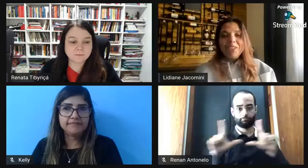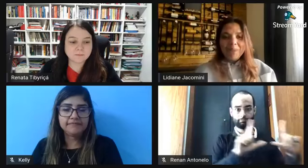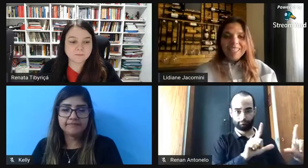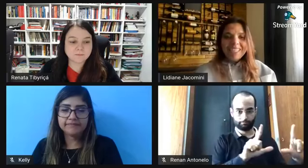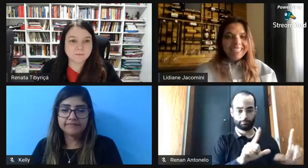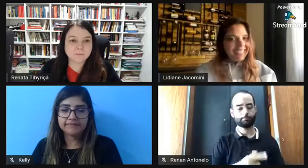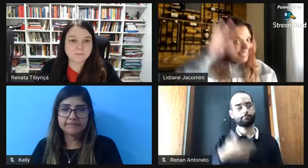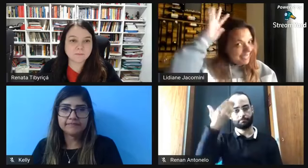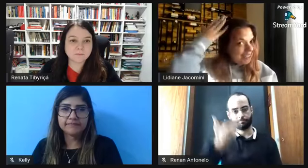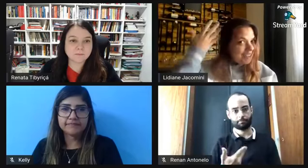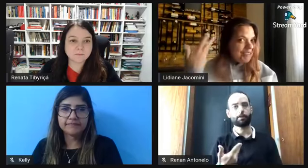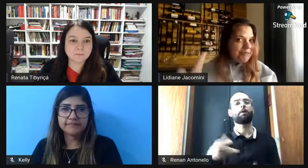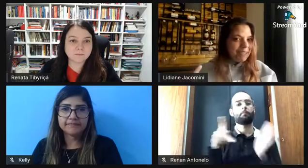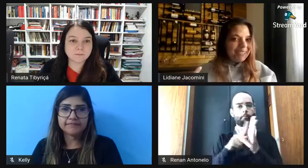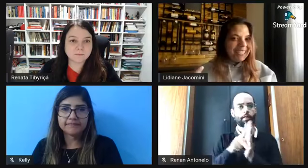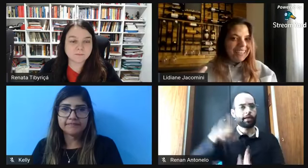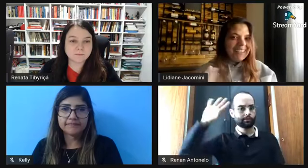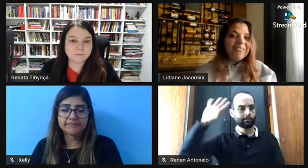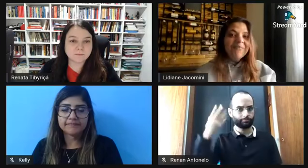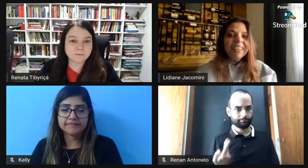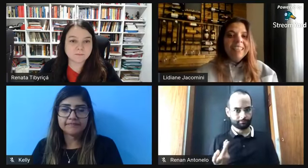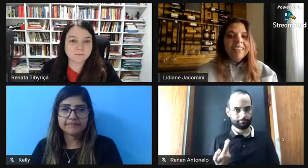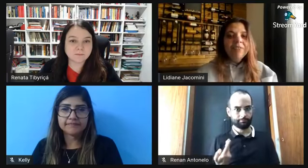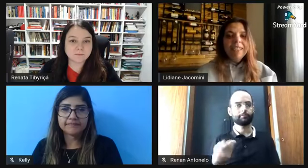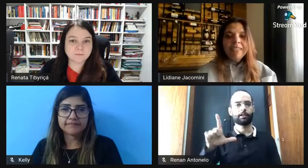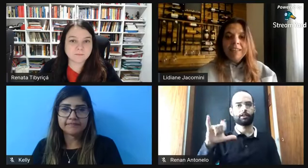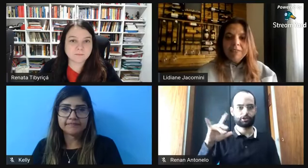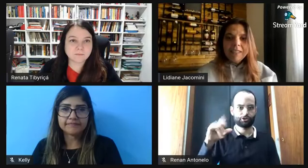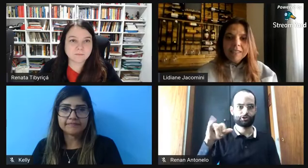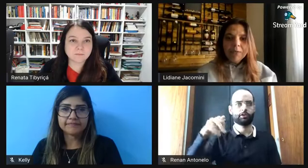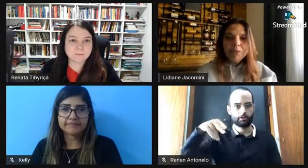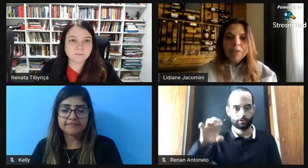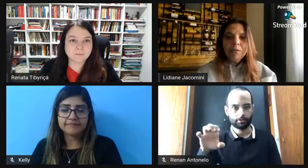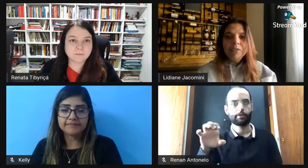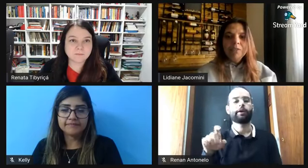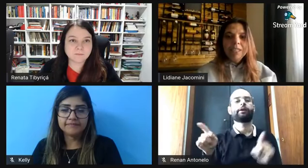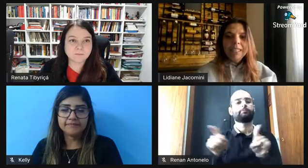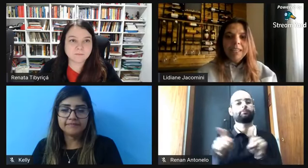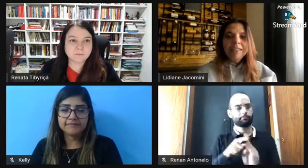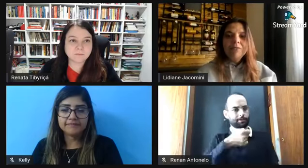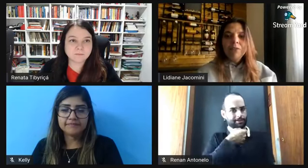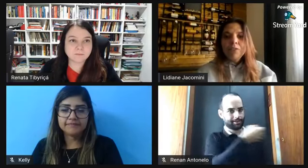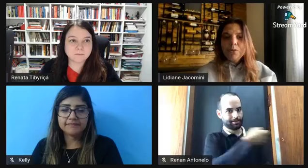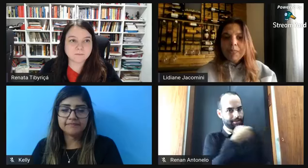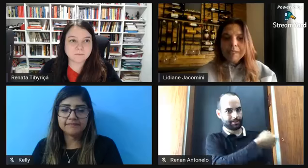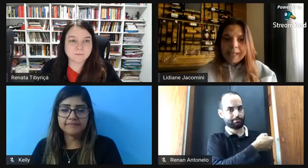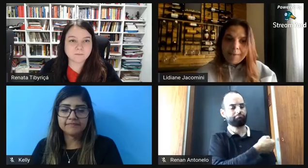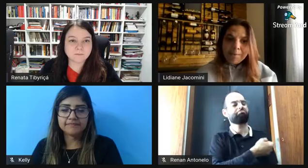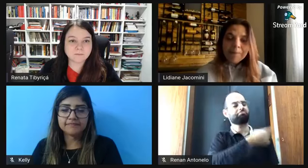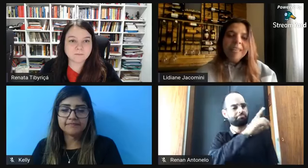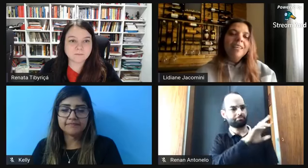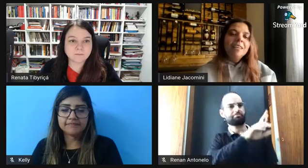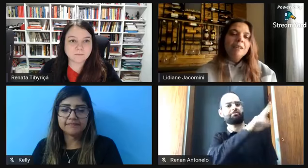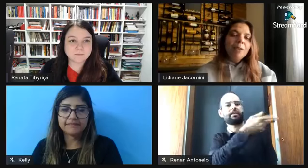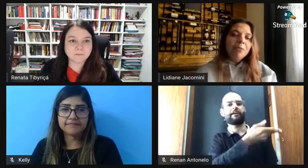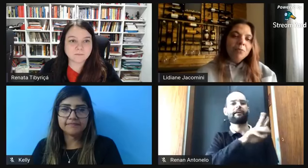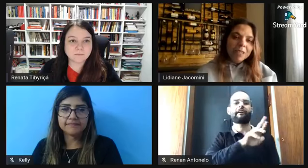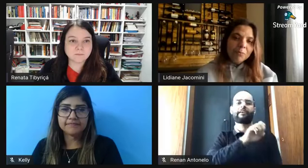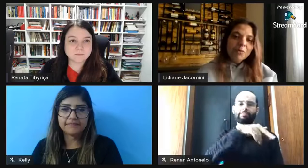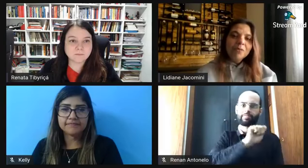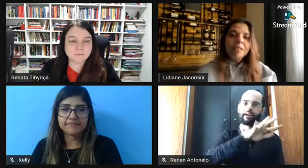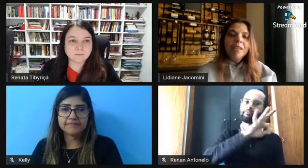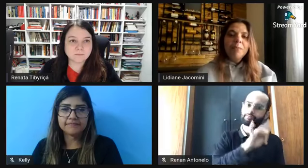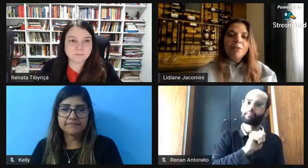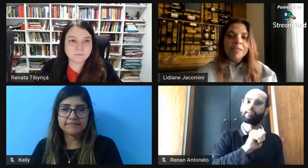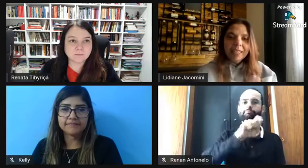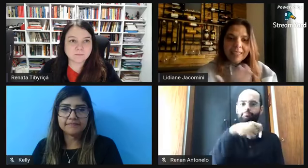me chamo Lidiane, o meu sinal, e eu farei a entrevista hoje com a doutora Renata Flores Tibiriçá, e também contamos